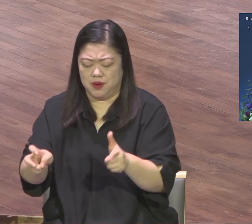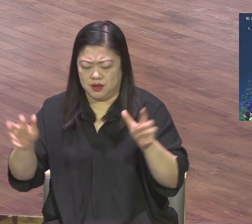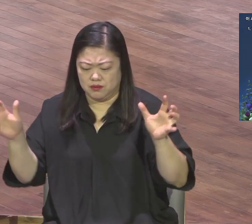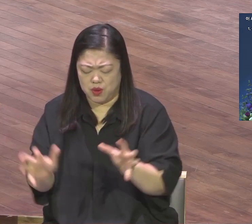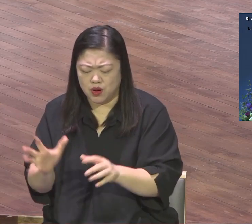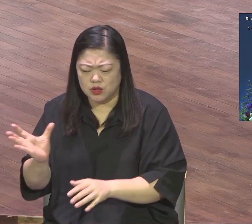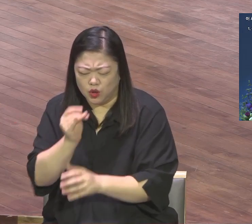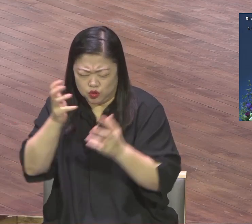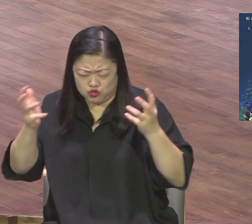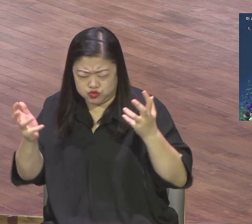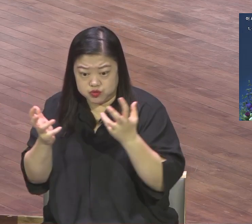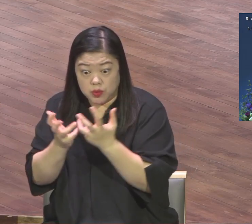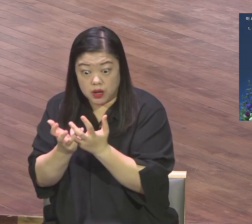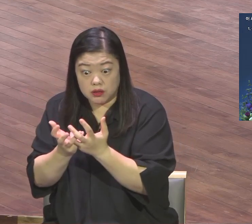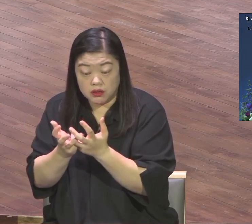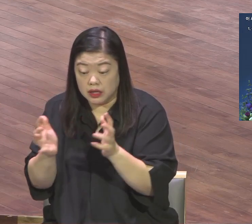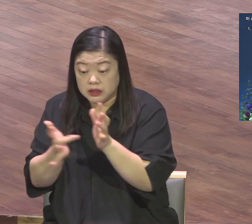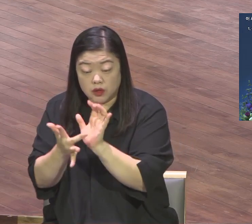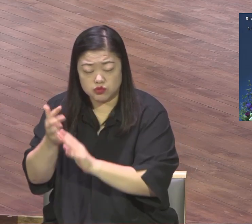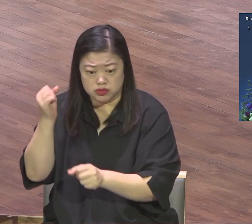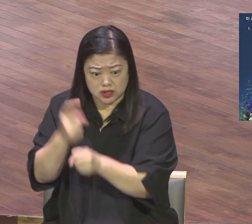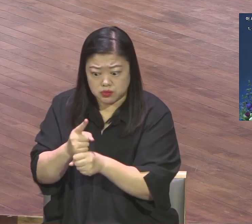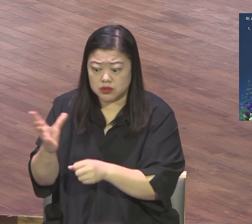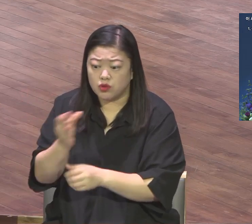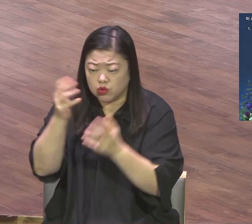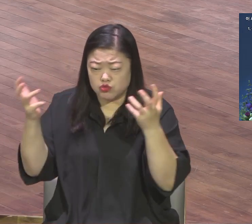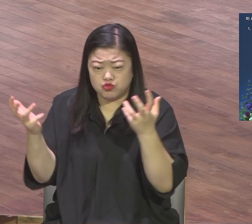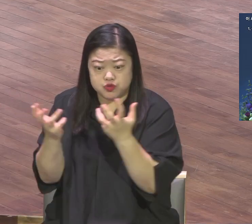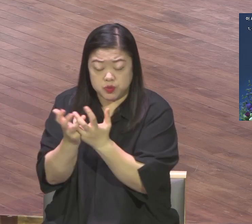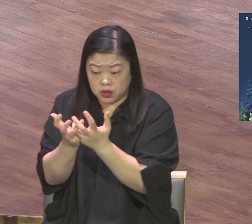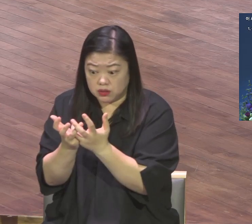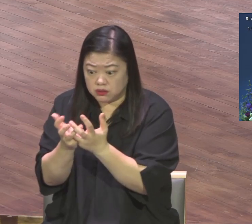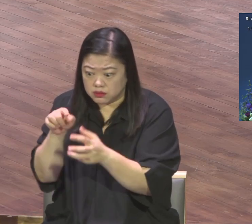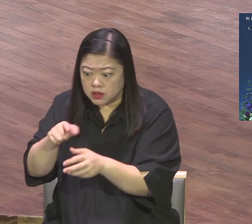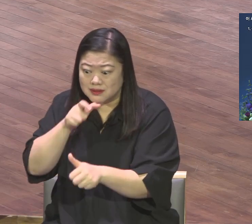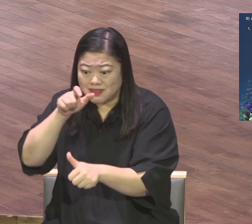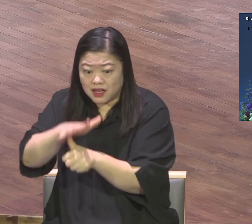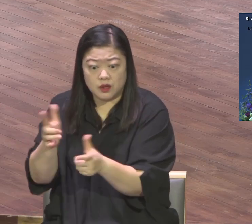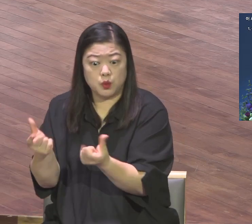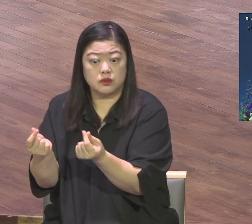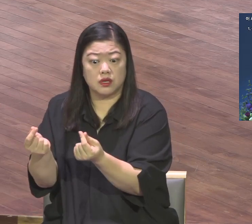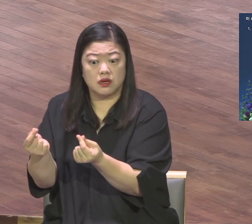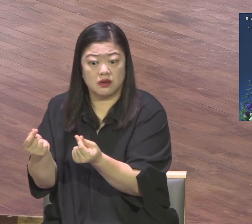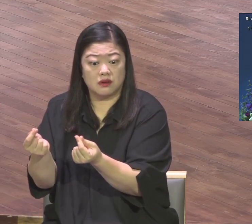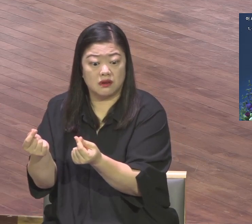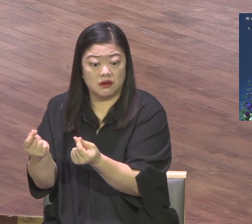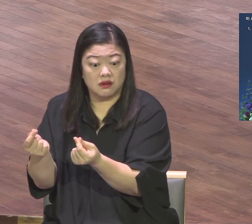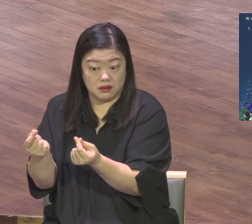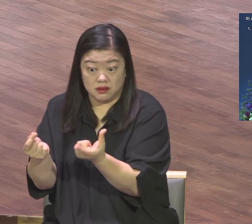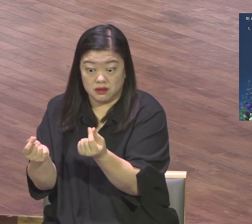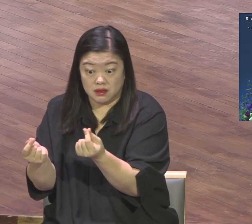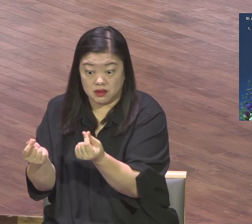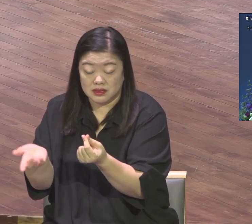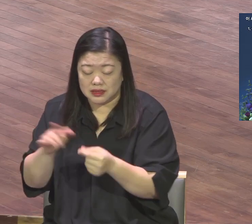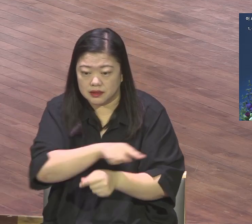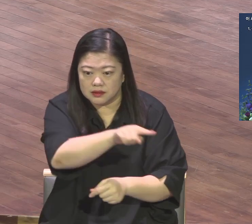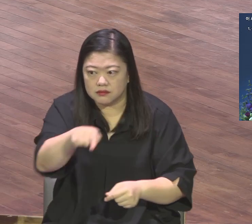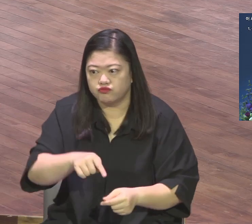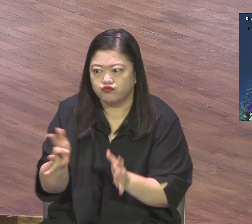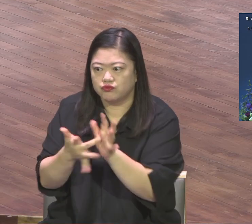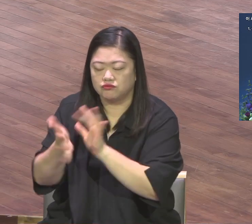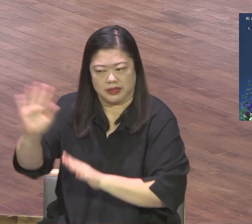전혀 몰라. 성령 세례 몰라. 뭐, 지금은 인터넷이 있으니까 뭐, 그야말로